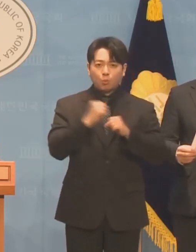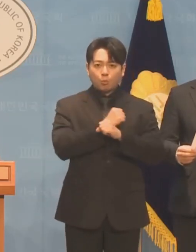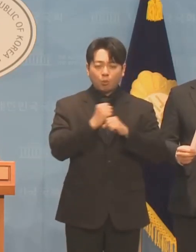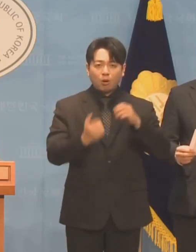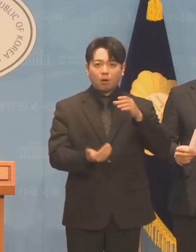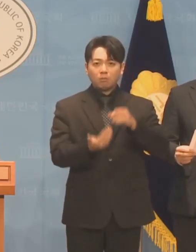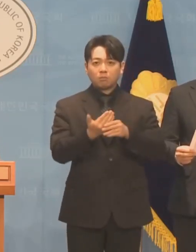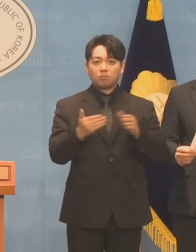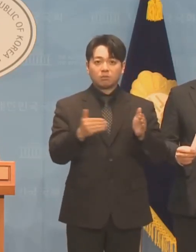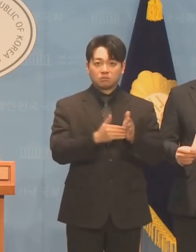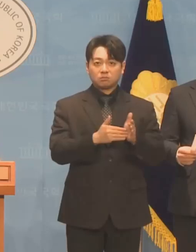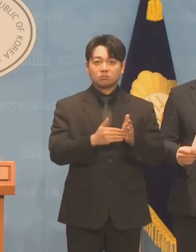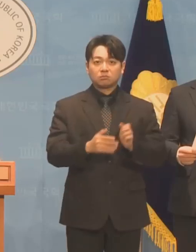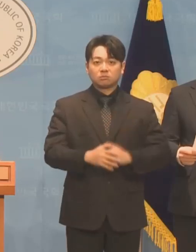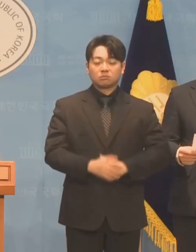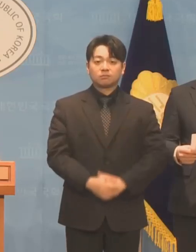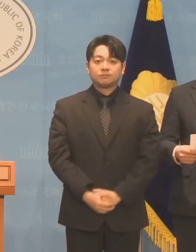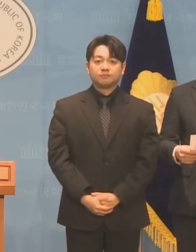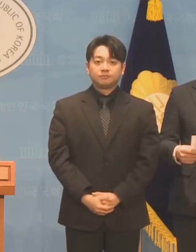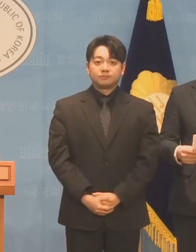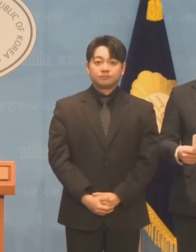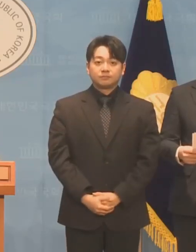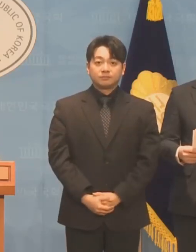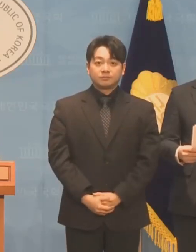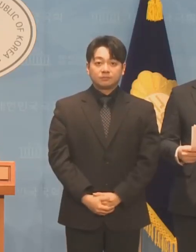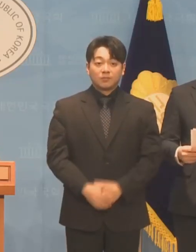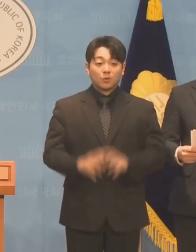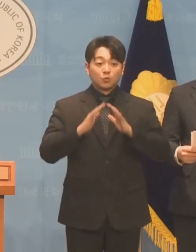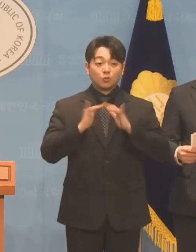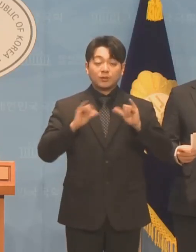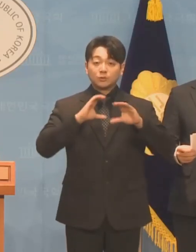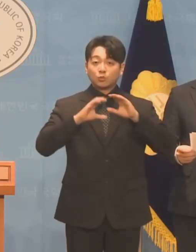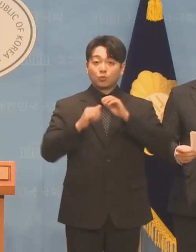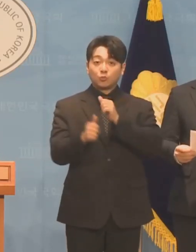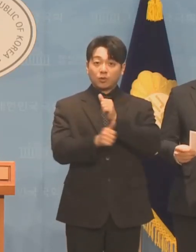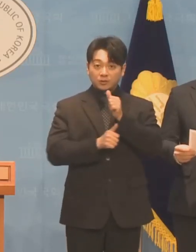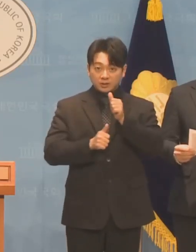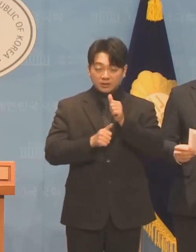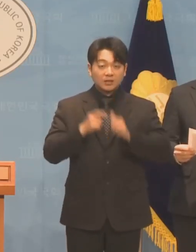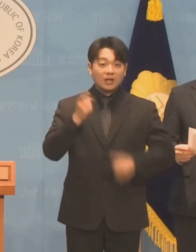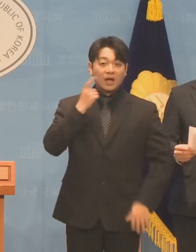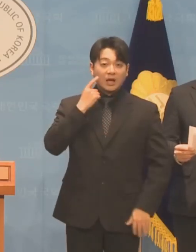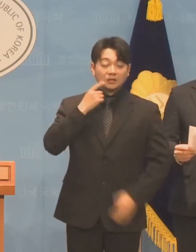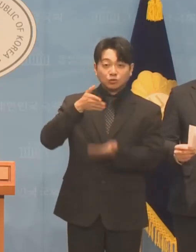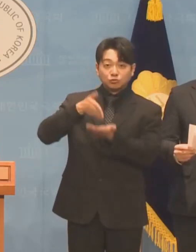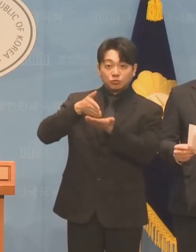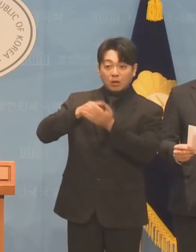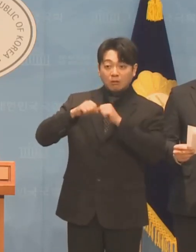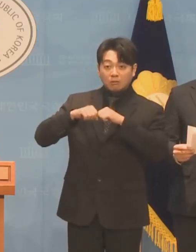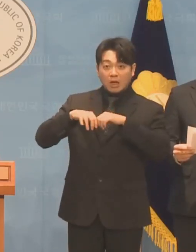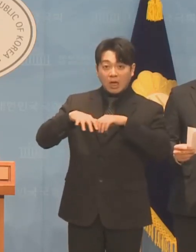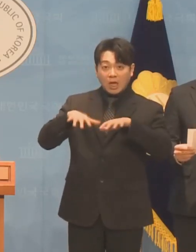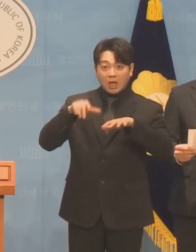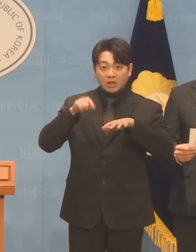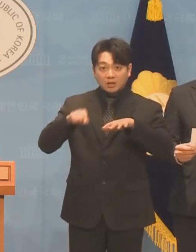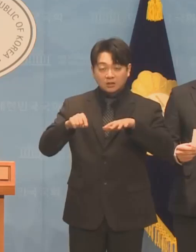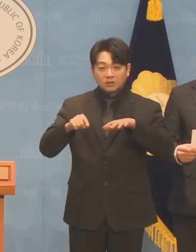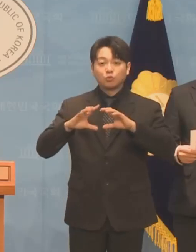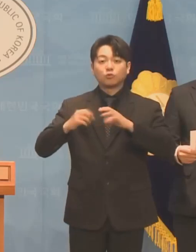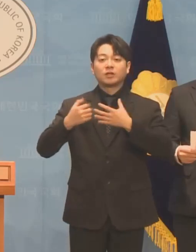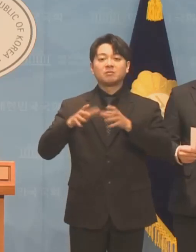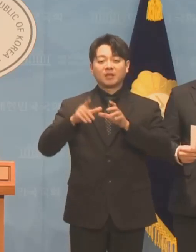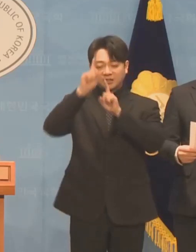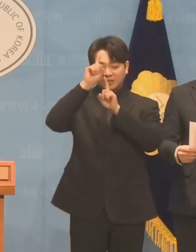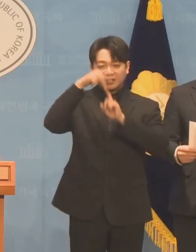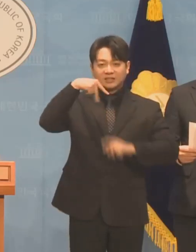있습니다. 저희가 지난 10일 날 국민소통위원회는 이와 관련된 허위사실을 유포한 이상희 국민의힘 미디어특위위원장과 해당